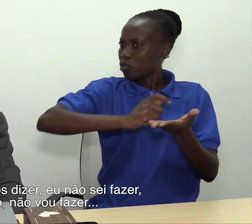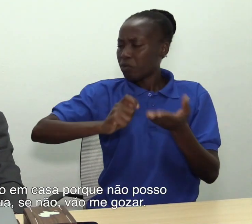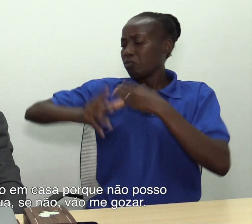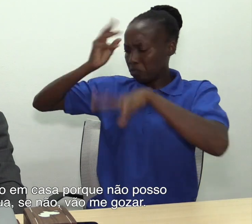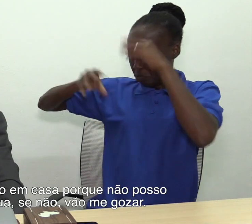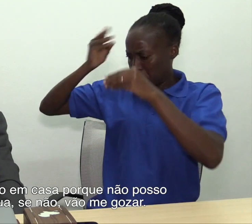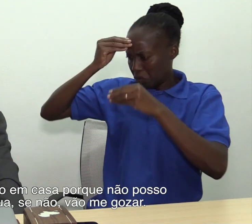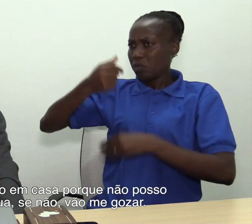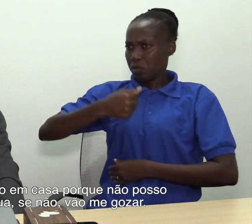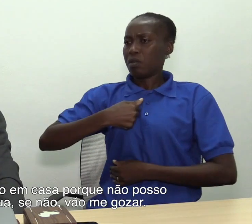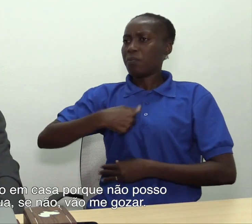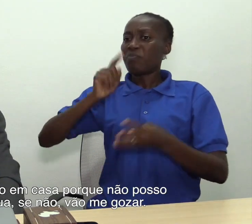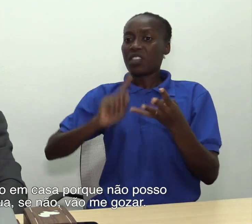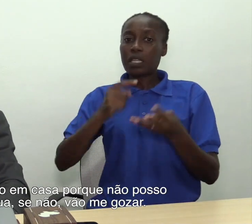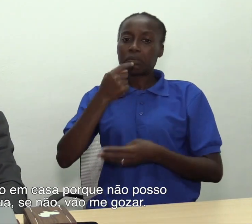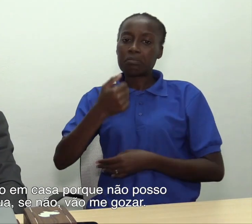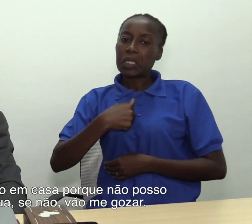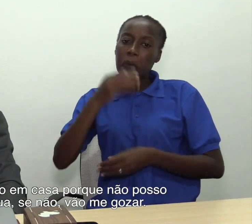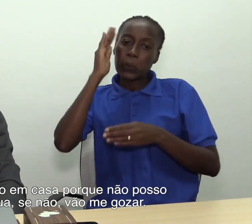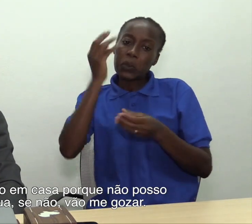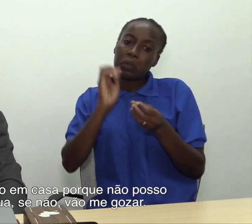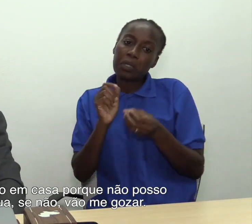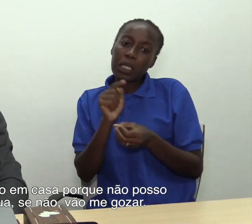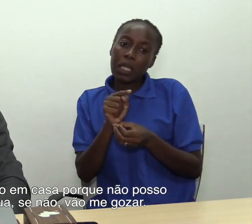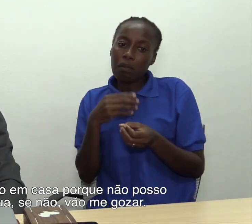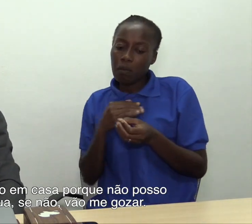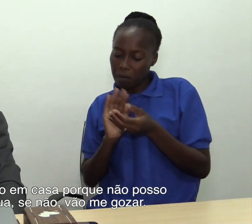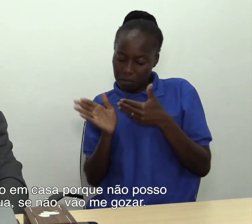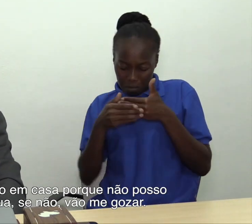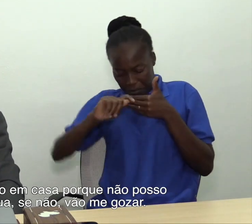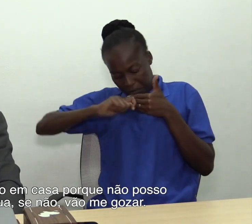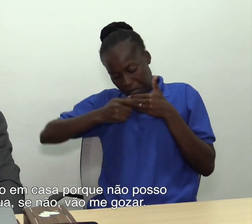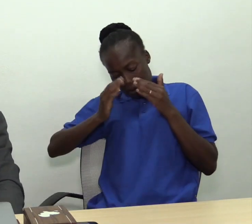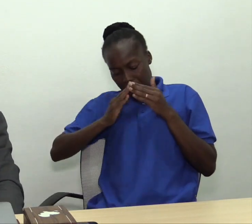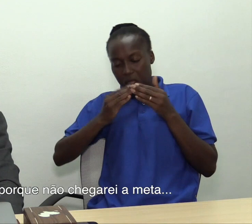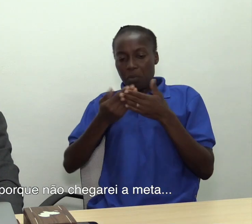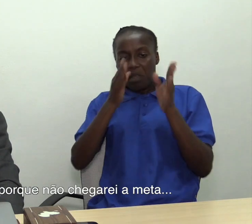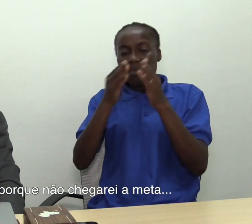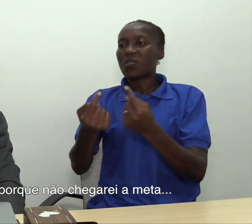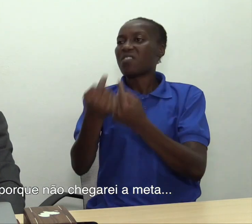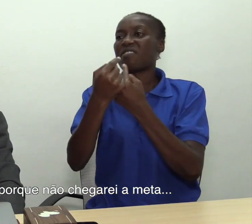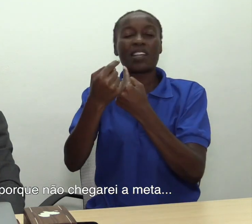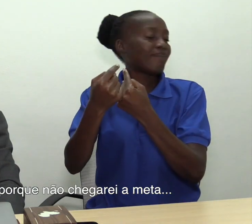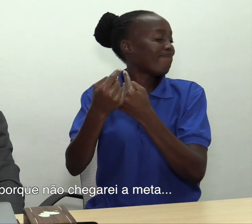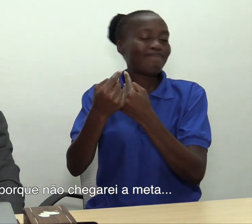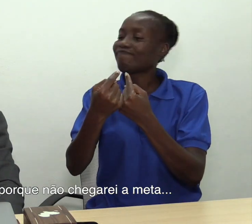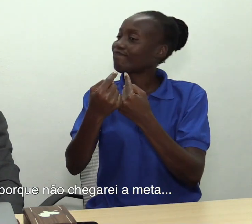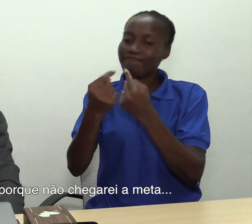eu não vou fazer. Ah, eu vou ficar trancado em casa, porque eu não quero ser visto na rua. Vamos gozar. Ah, eu não quero